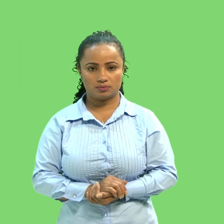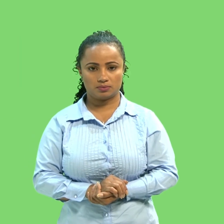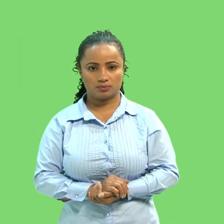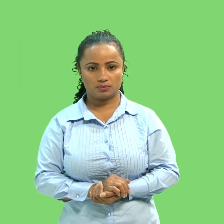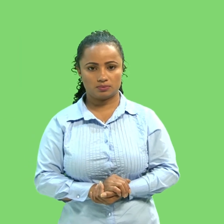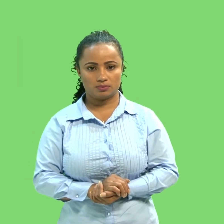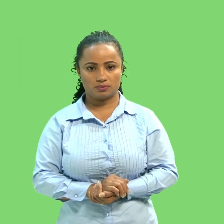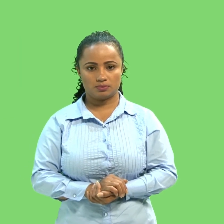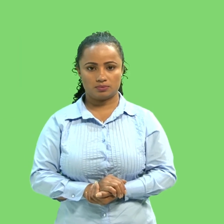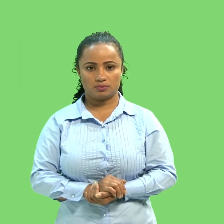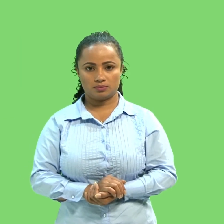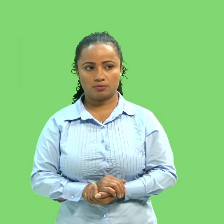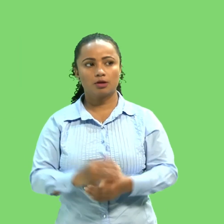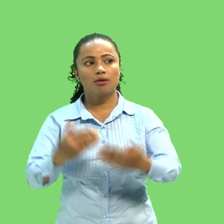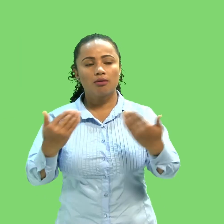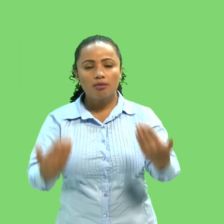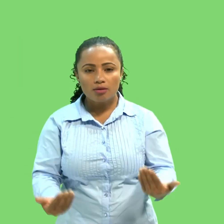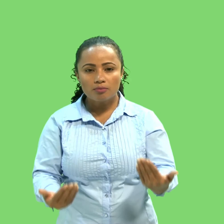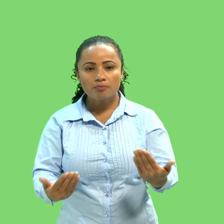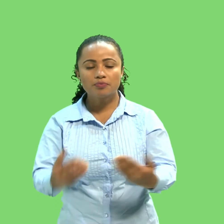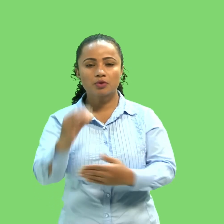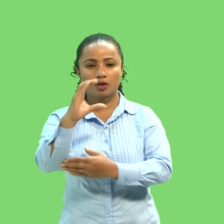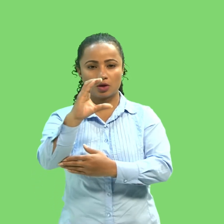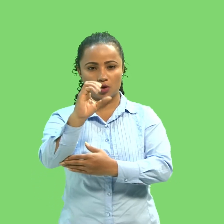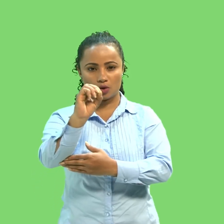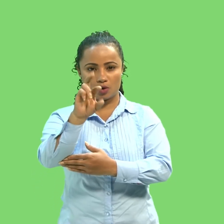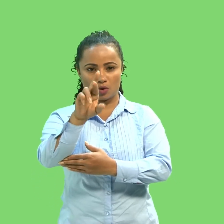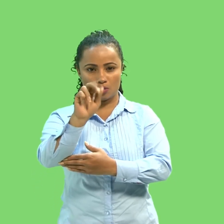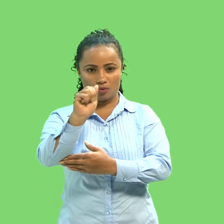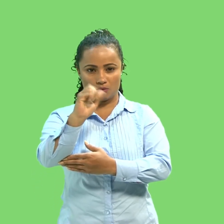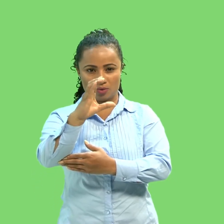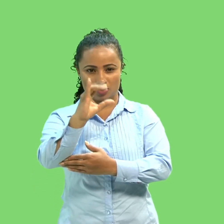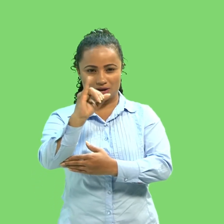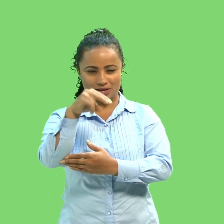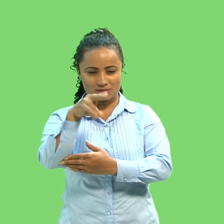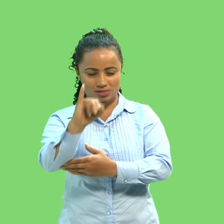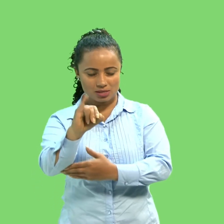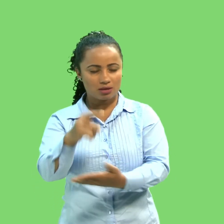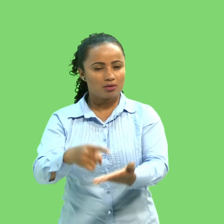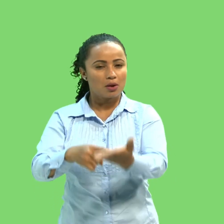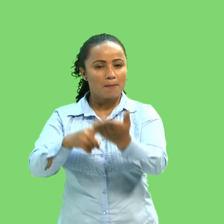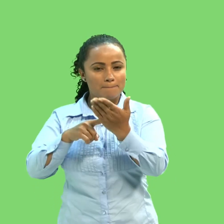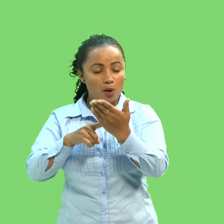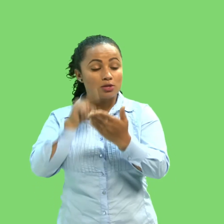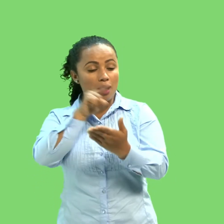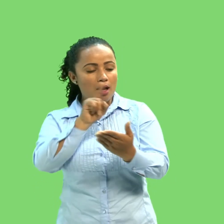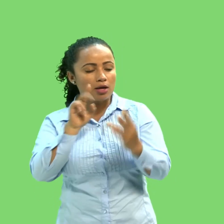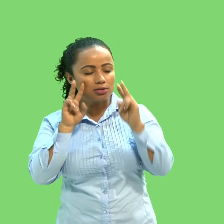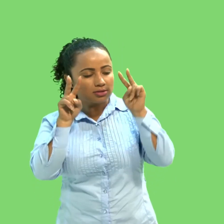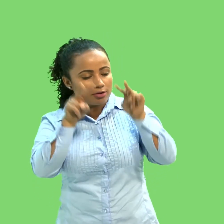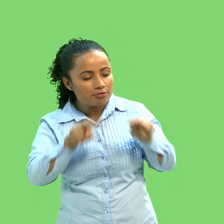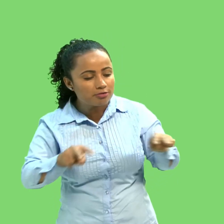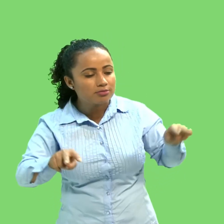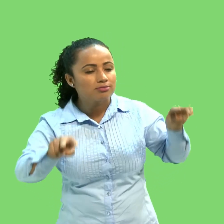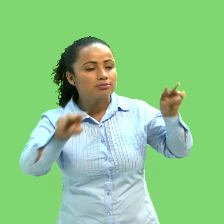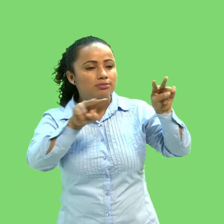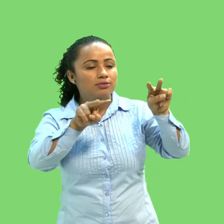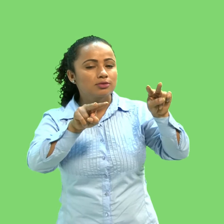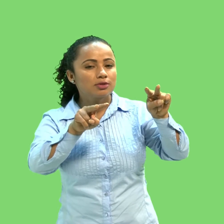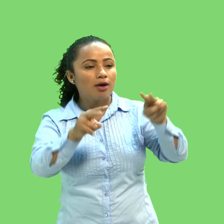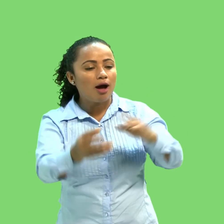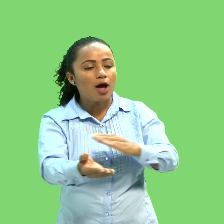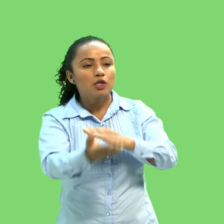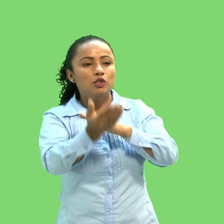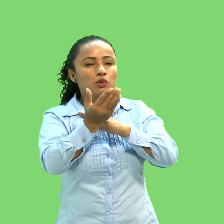No entanto, como nos mostra Corassini, esta visão é reducionista, no sentido de que aponta para soluções como